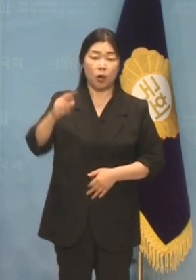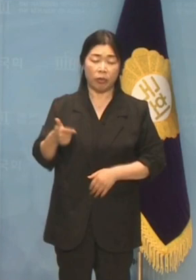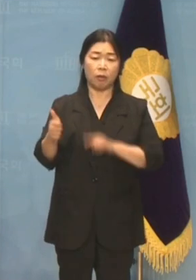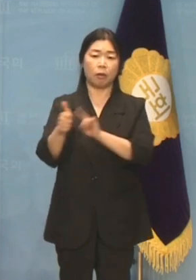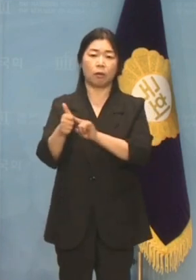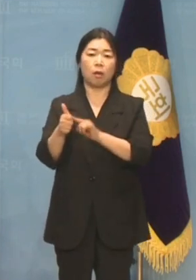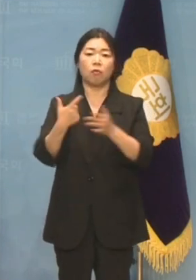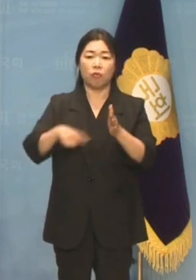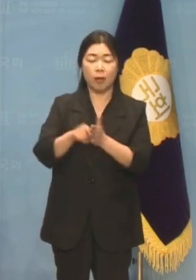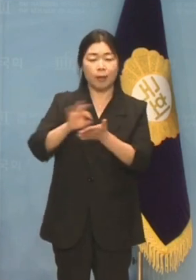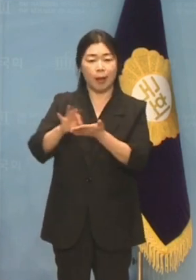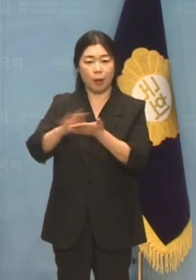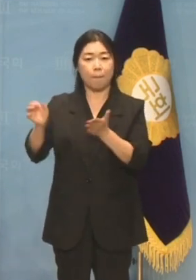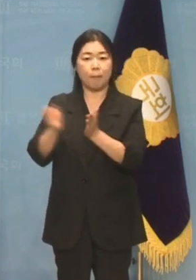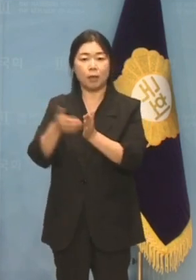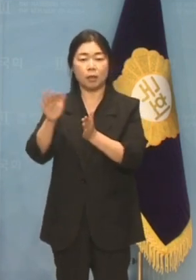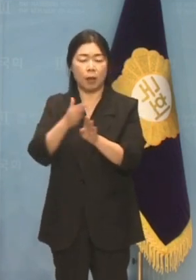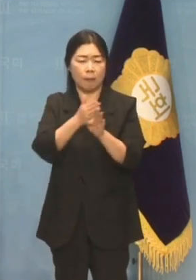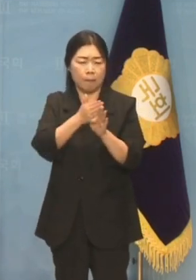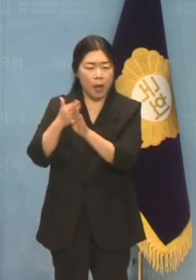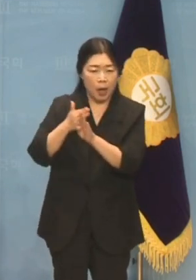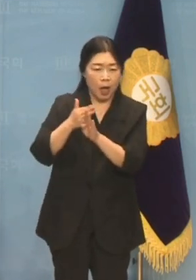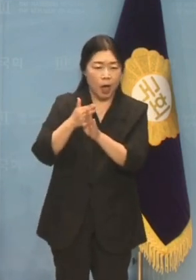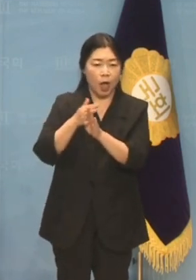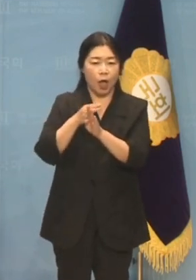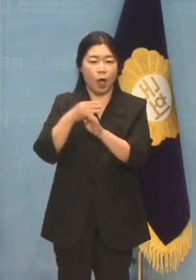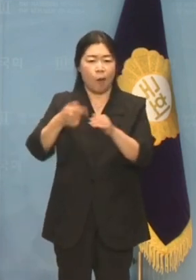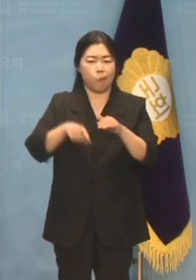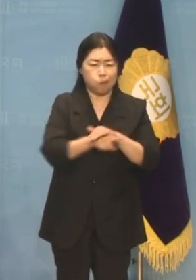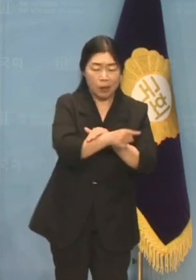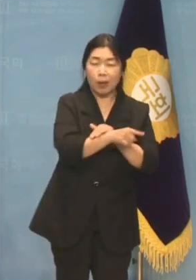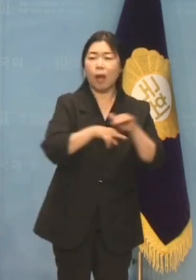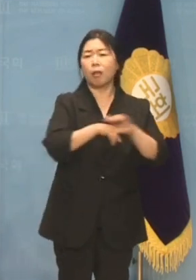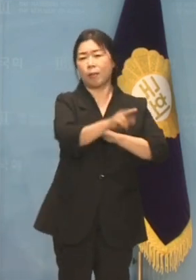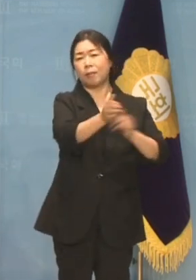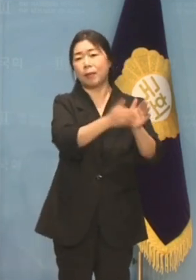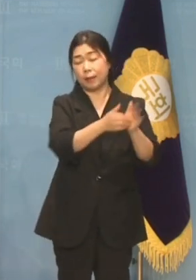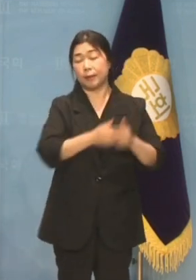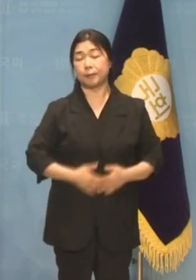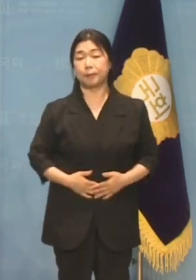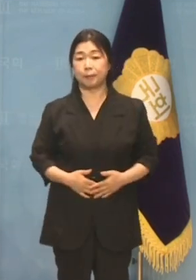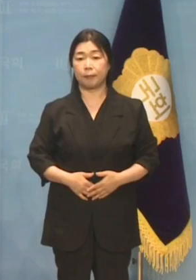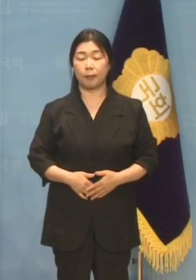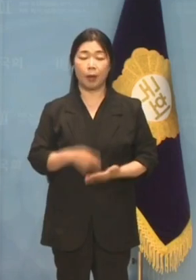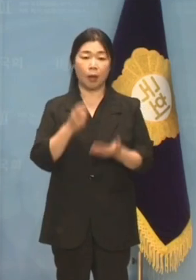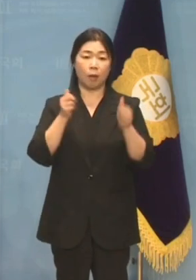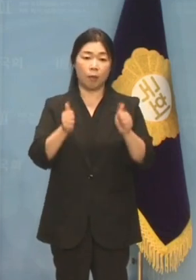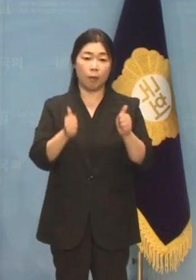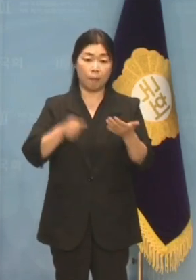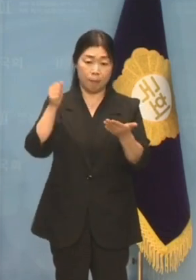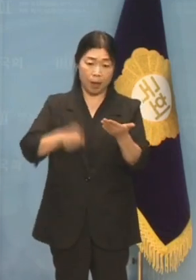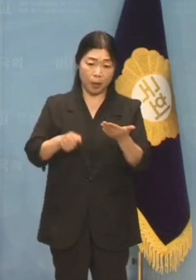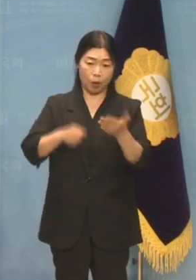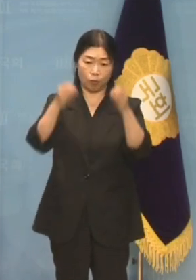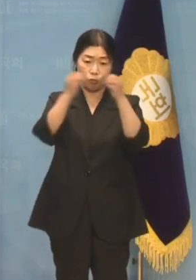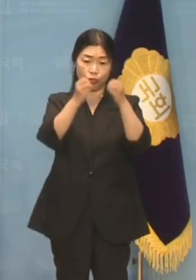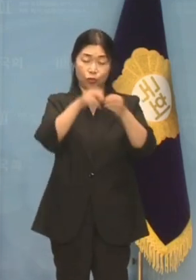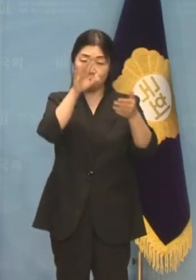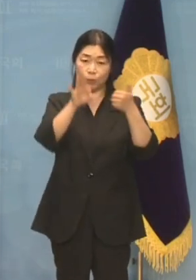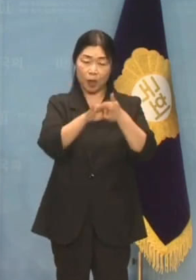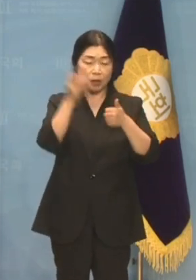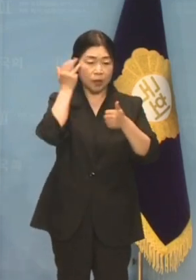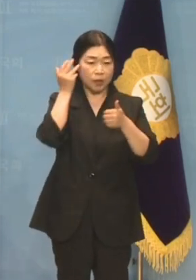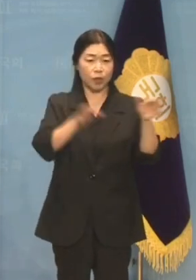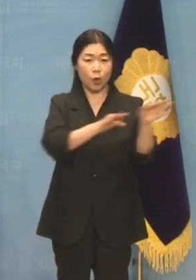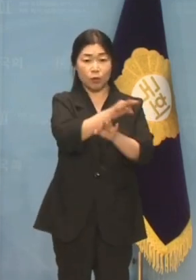김기현 대표는 법꾸라지처럼 쏙 빠져나갔습니다. 법원 판결문에 따르면 지식경제부